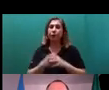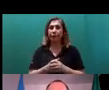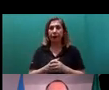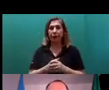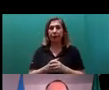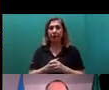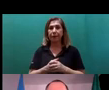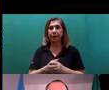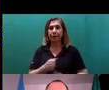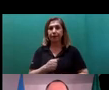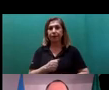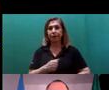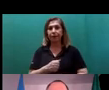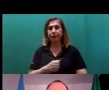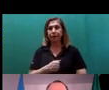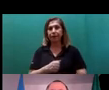O tema é um tema que é